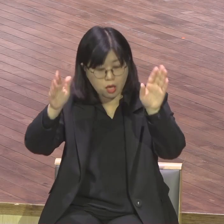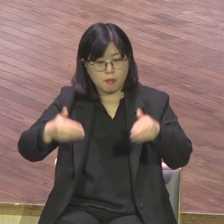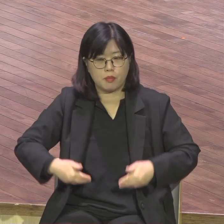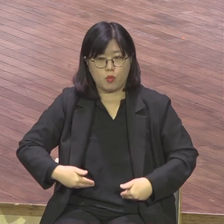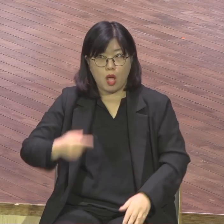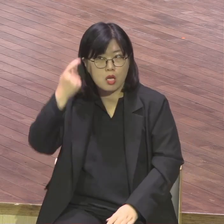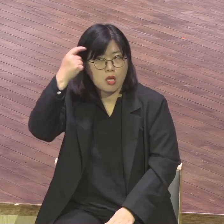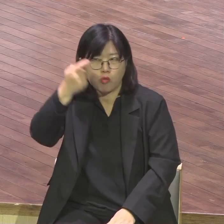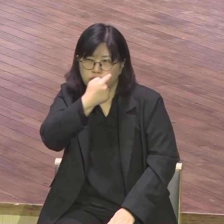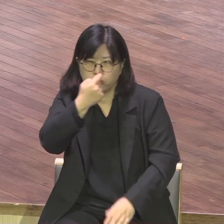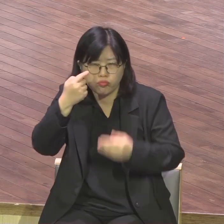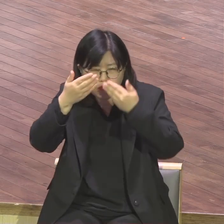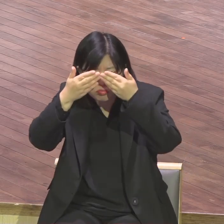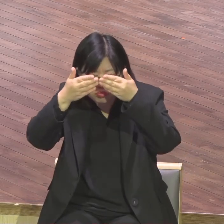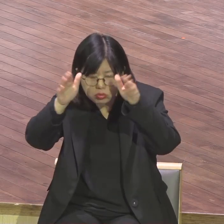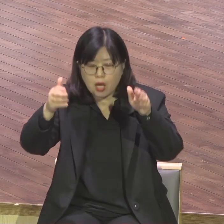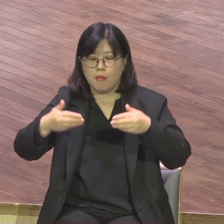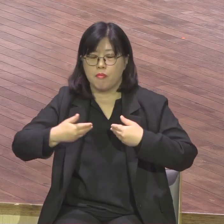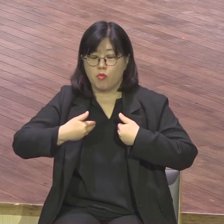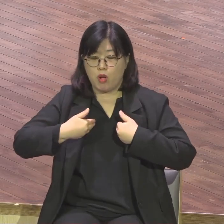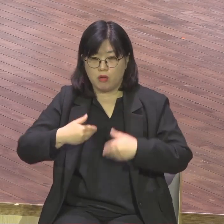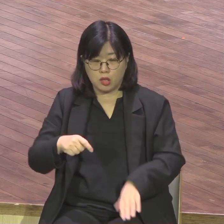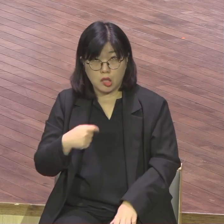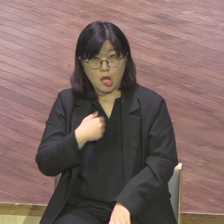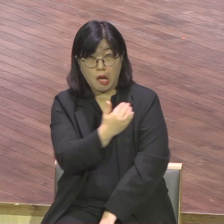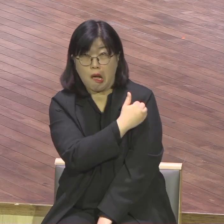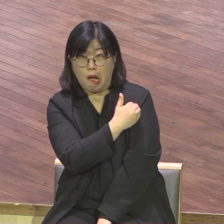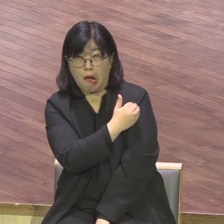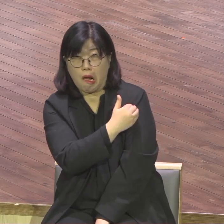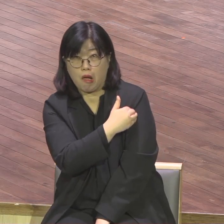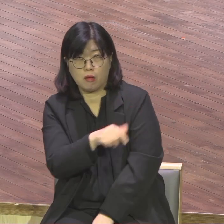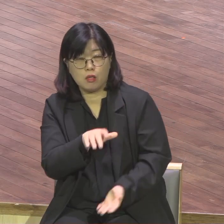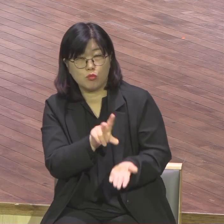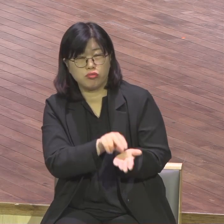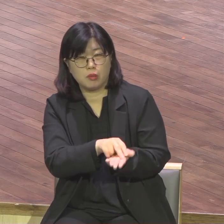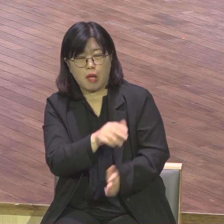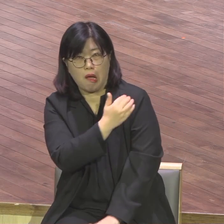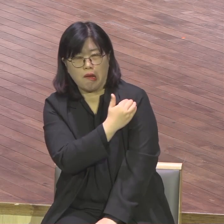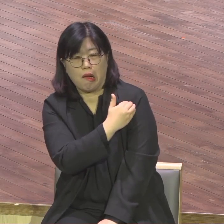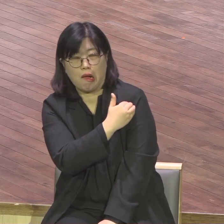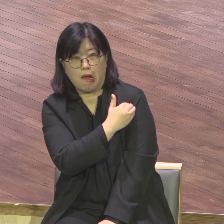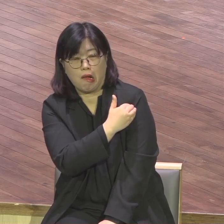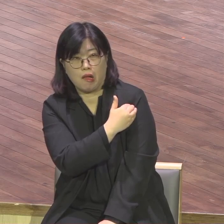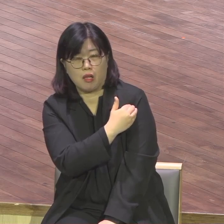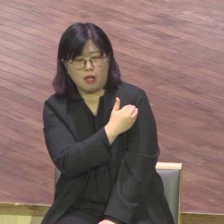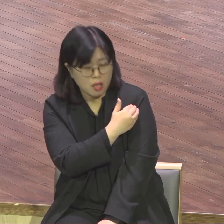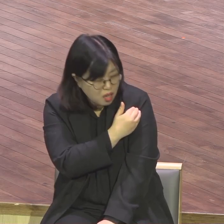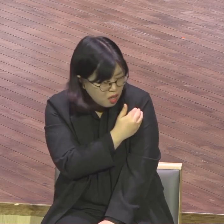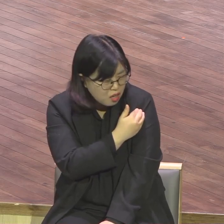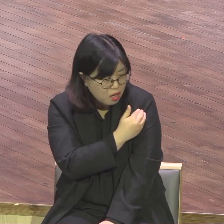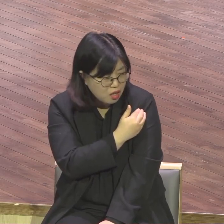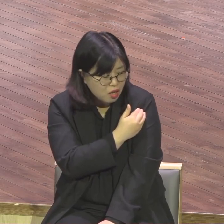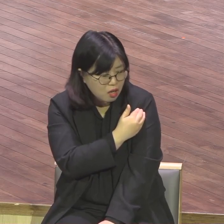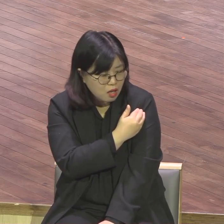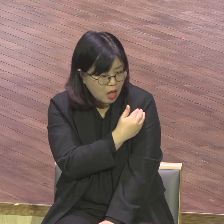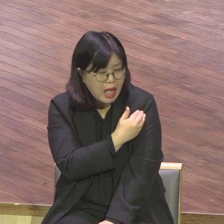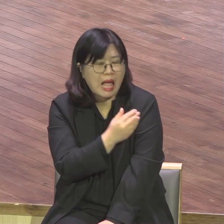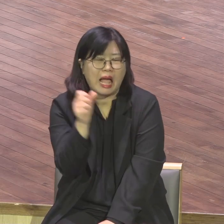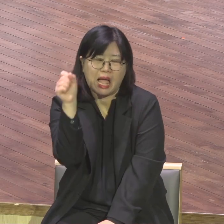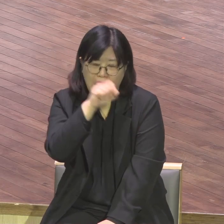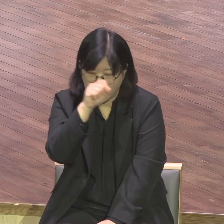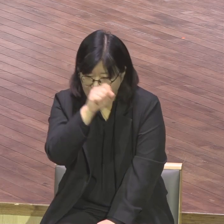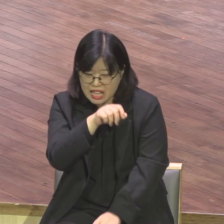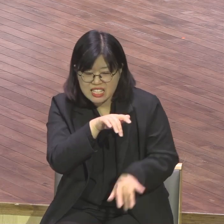영적으로 자기를 넘어뜨리려 만드는 그런 사람들을 바라볼 때 육의 눈을 바라보고 미움과 싸움이 됩니다. 영적 눈을